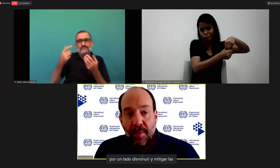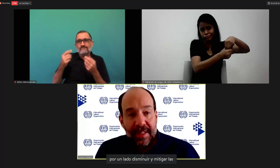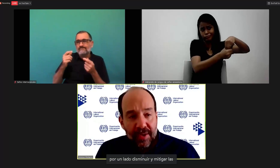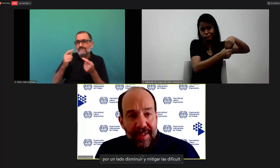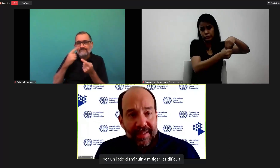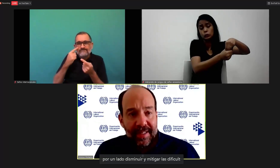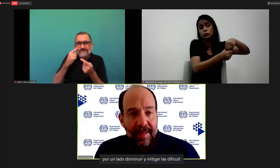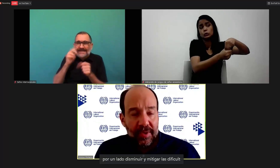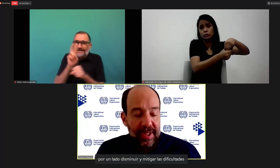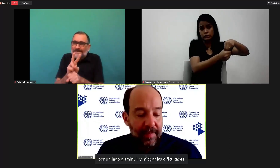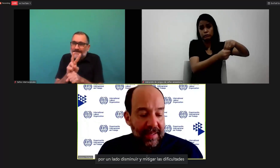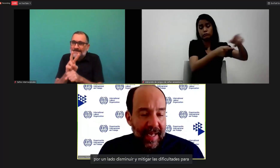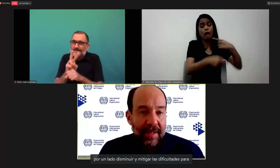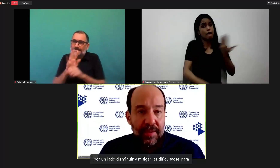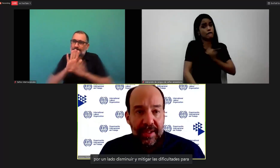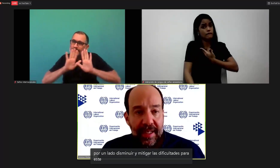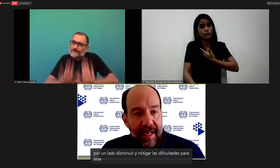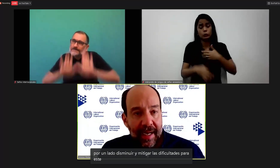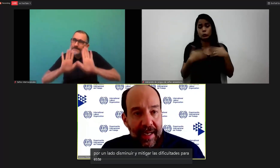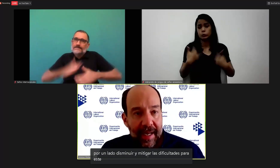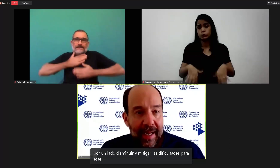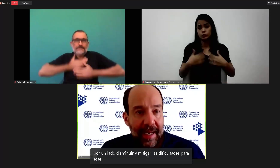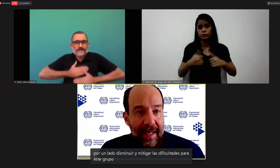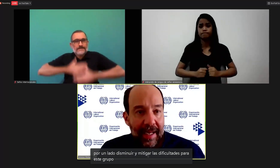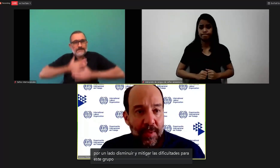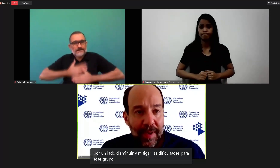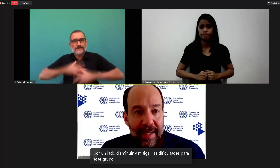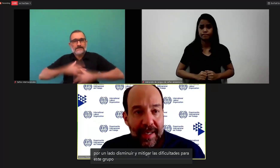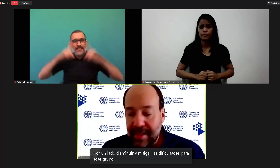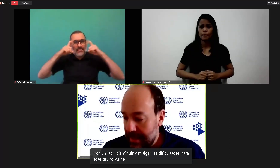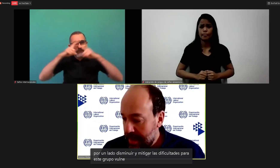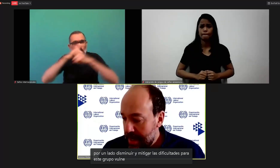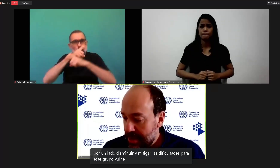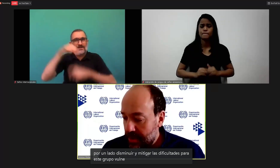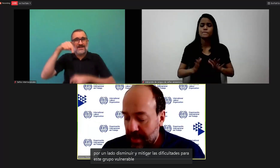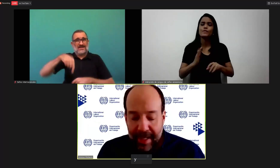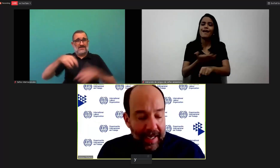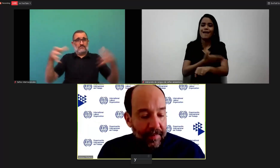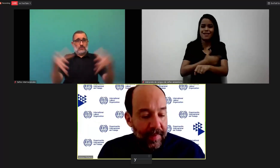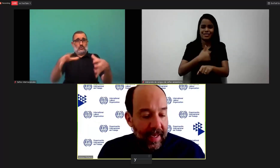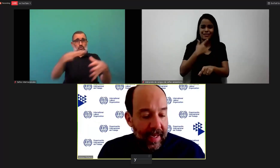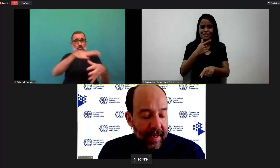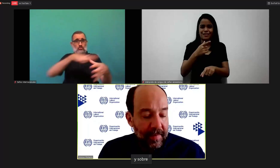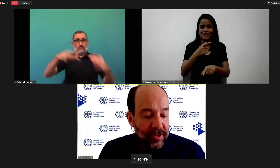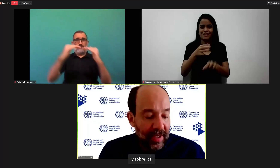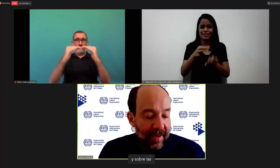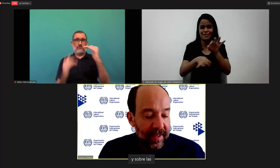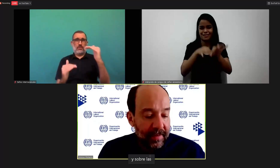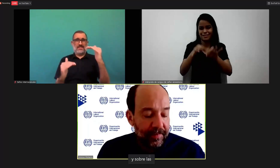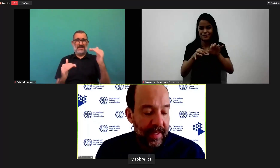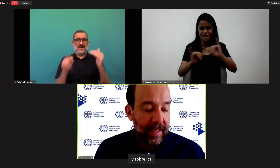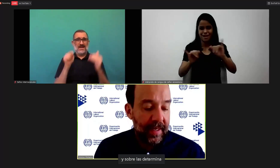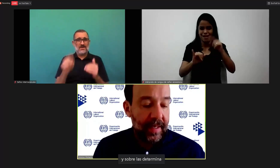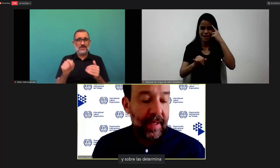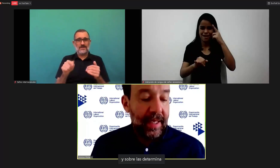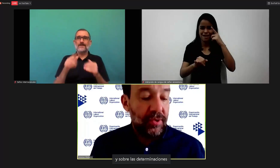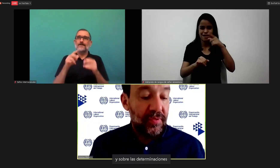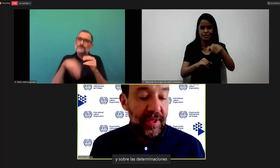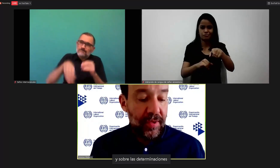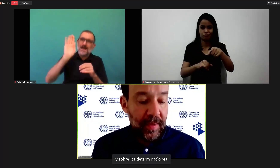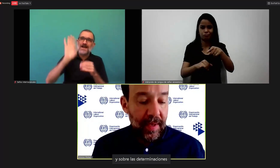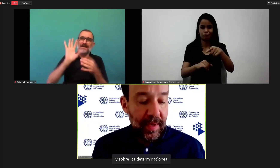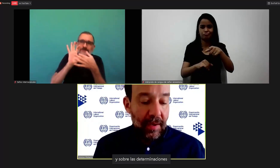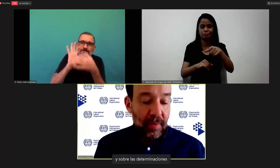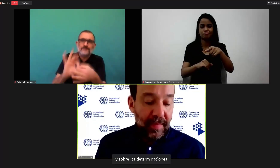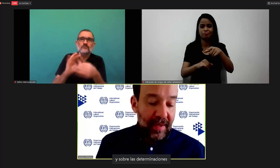Y entre las recomendaciones que hemos planteado, a las cuales el director general mencionaba en